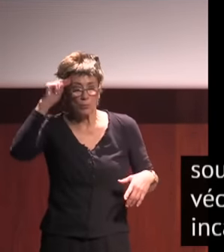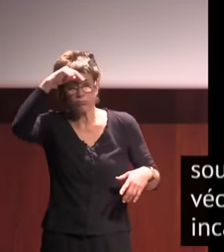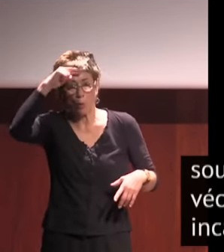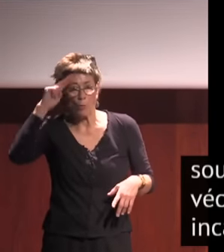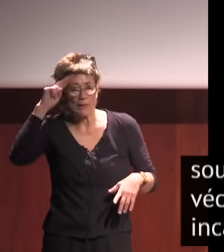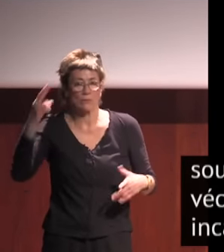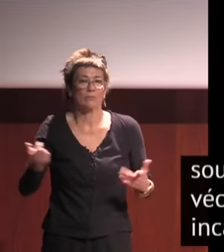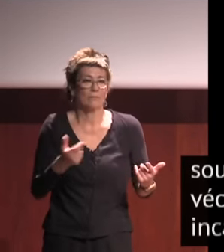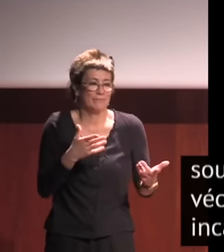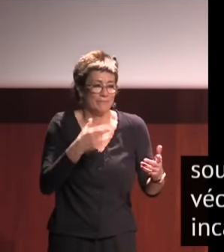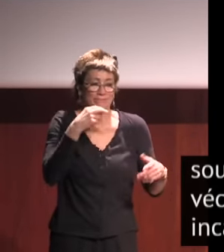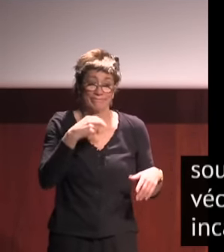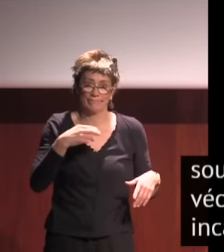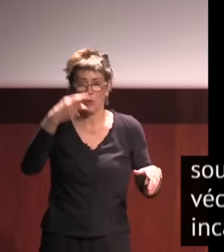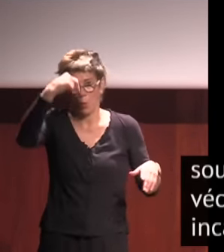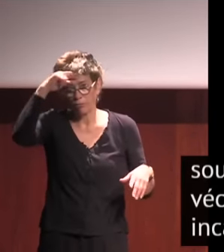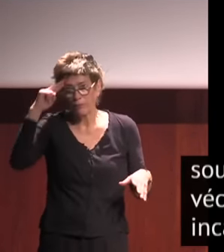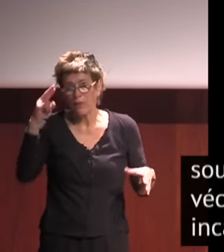sourd.